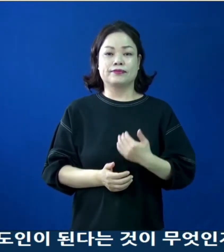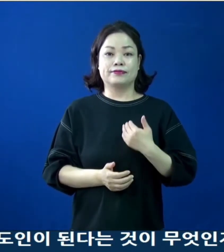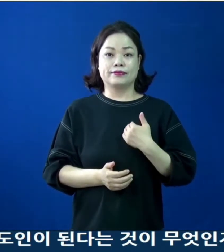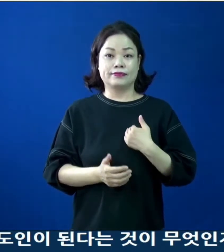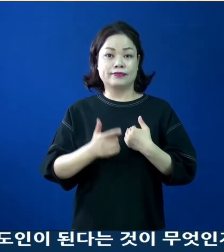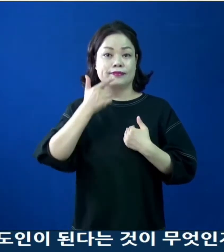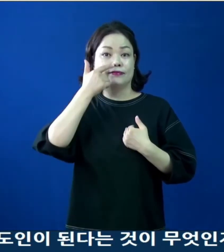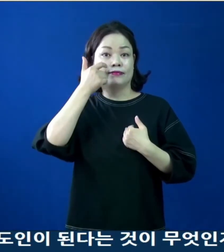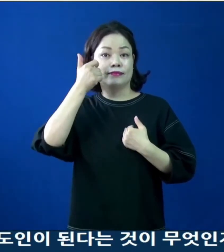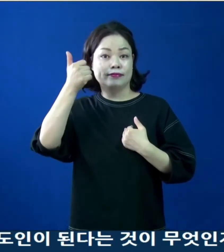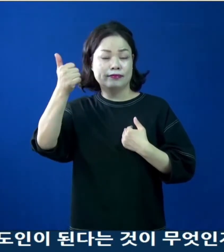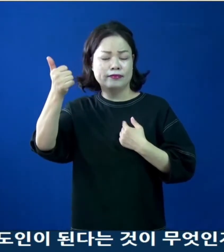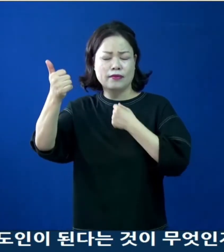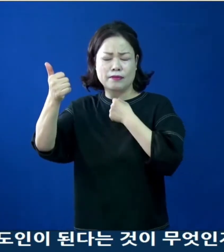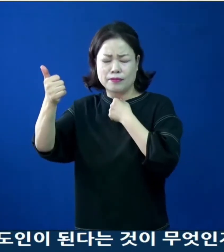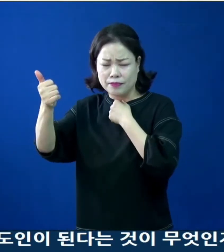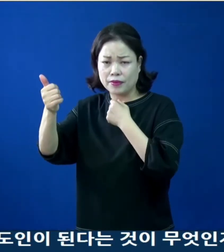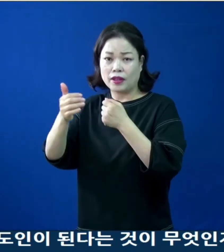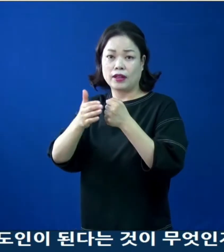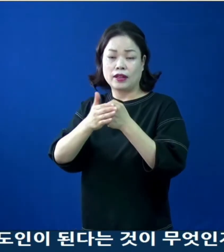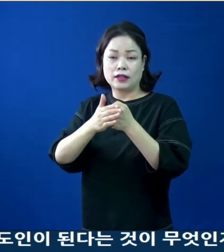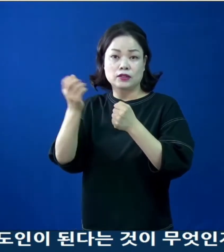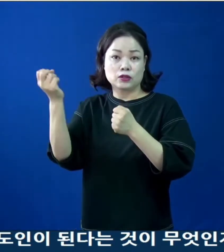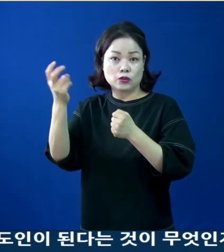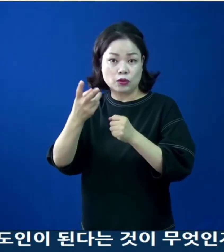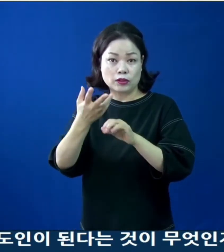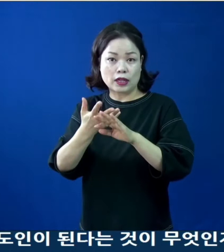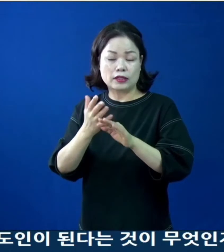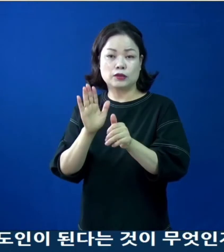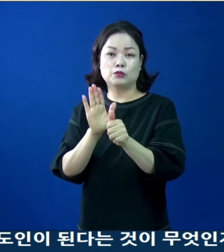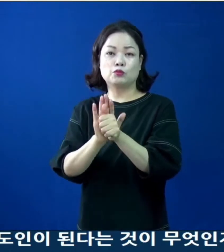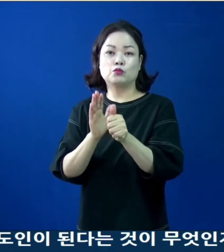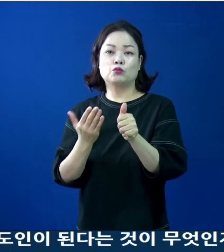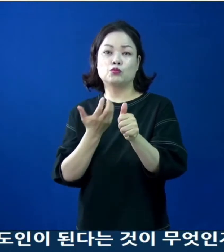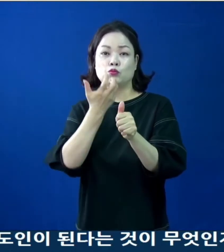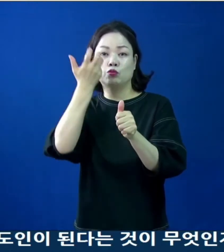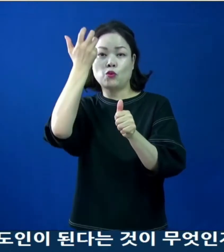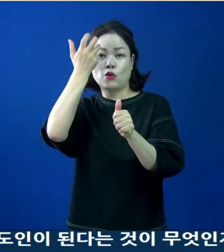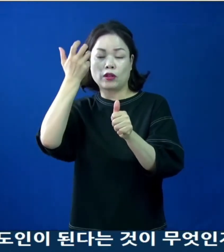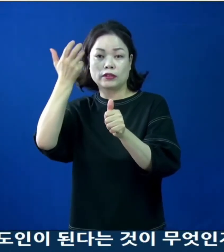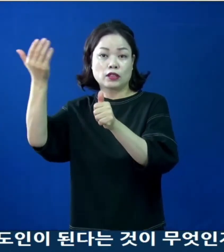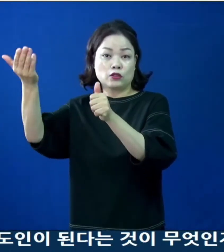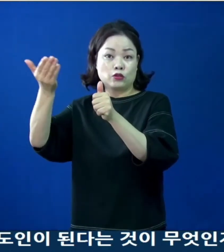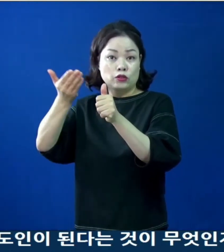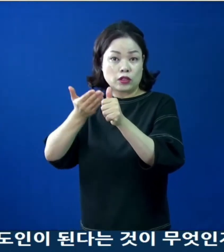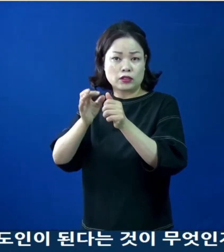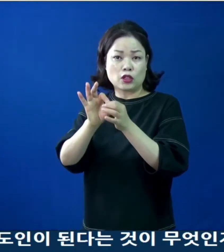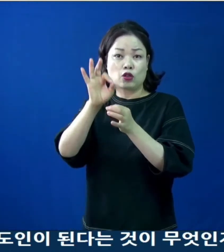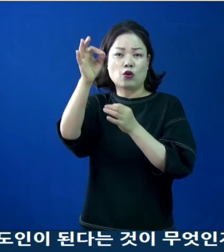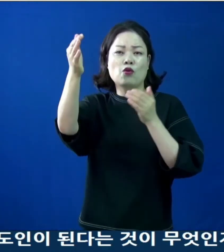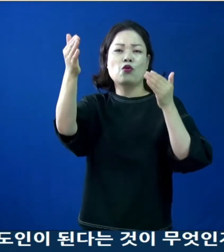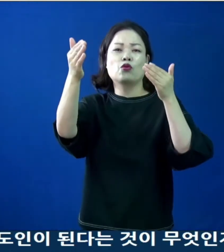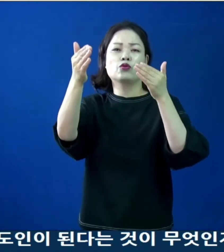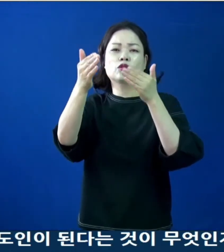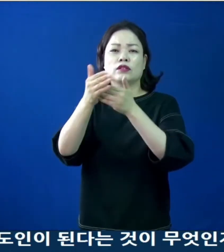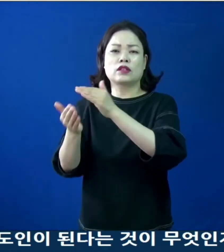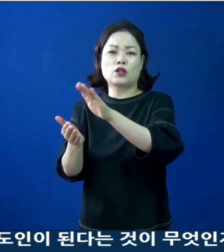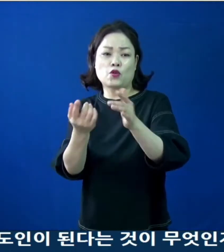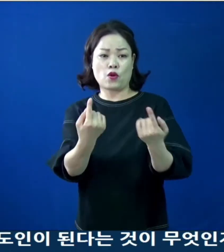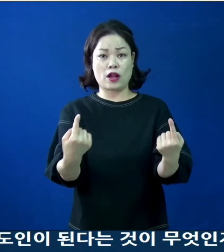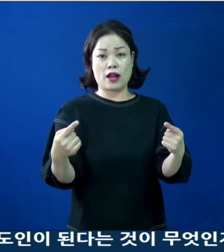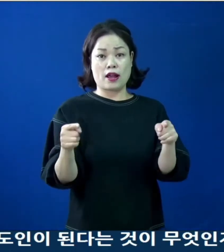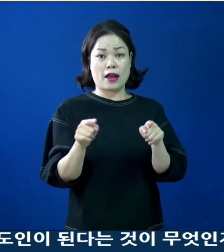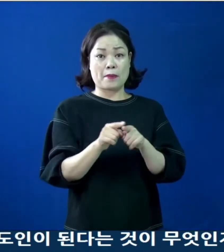내가 아버지께 구하겠으니 그가 또 다른 보혜사를 너희에게 주사 영원토록 너희와